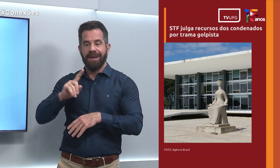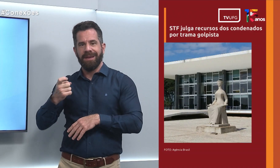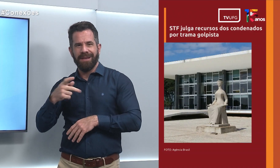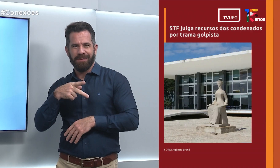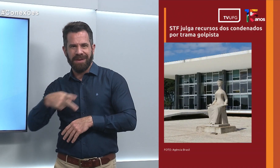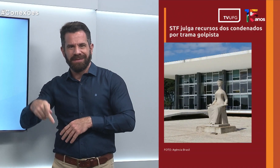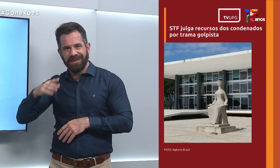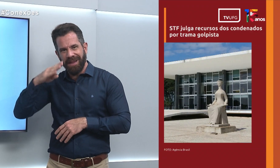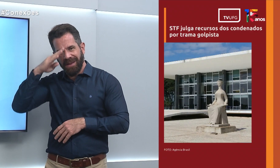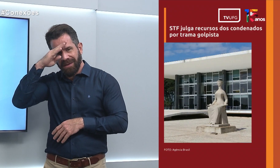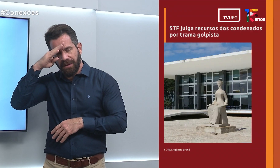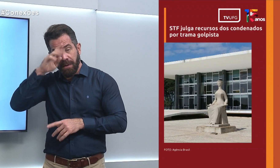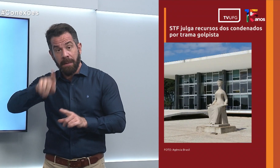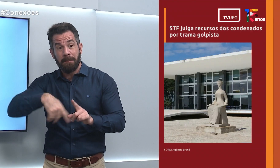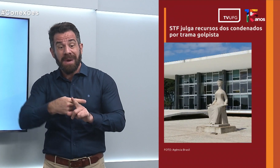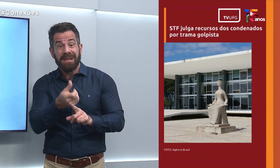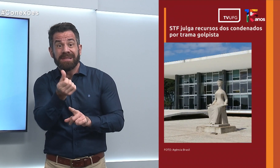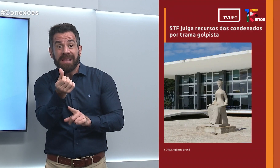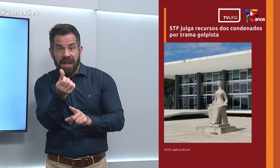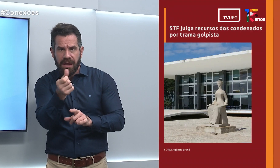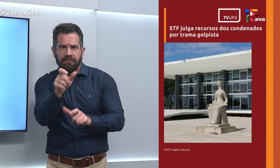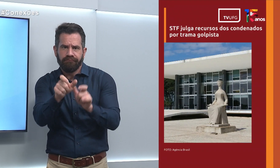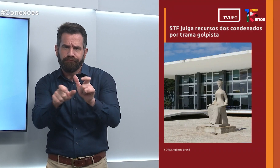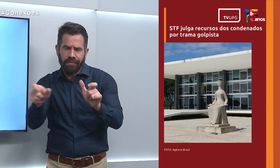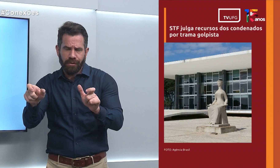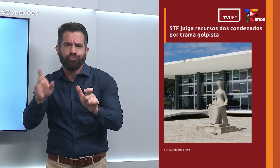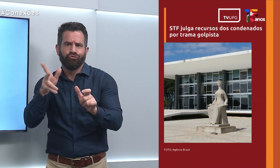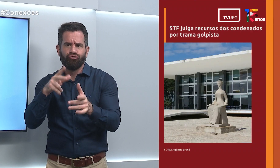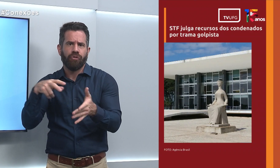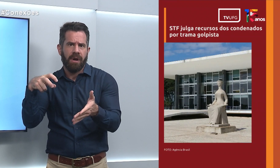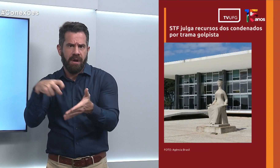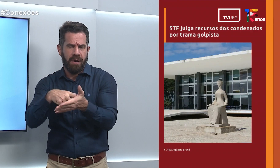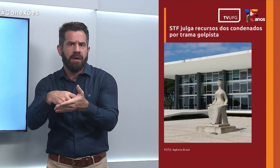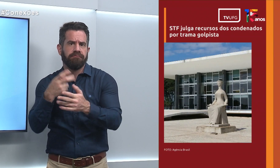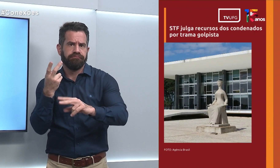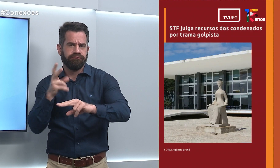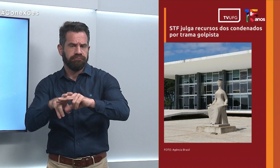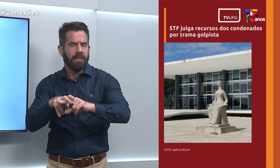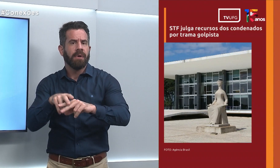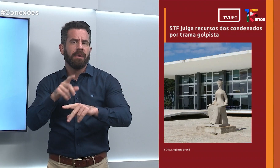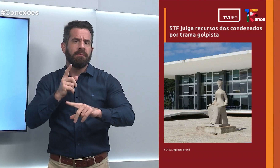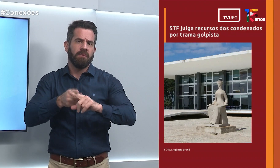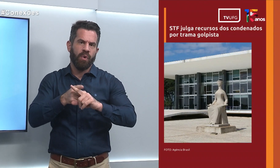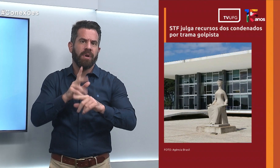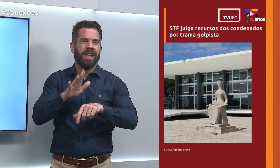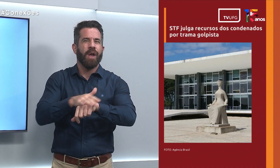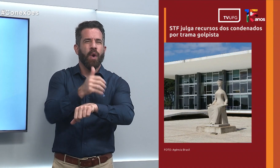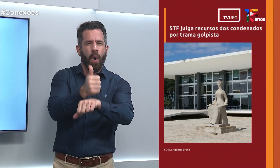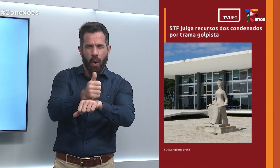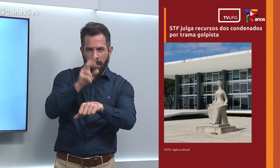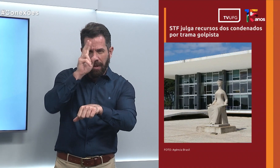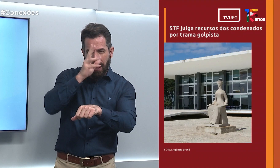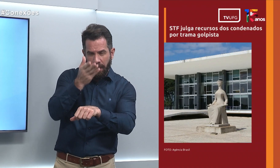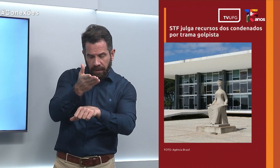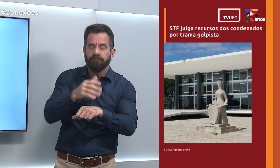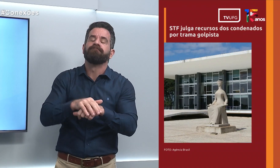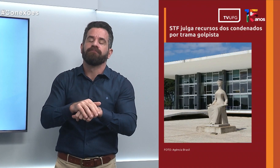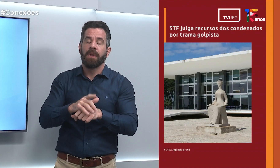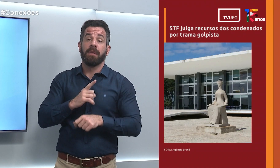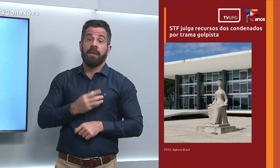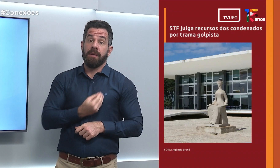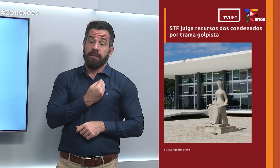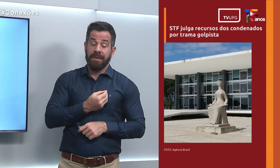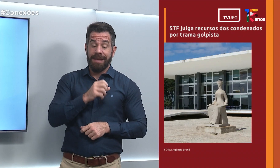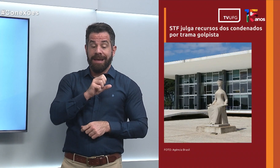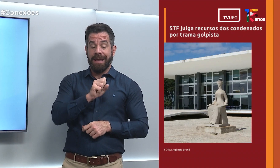de outros 6 réus que foram condenados por participação na trama golpista. As penas fixadas